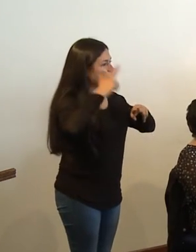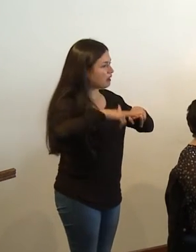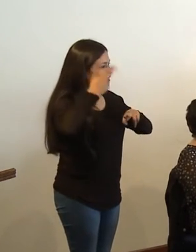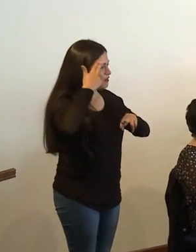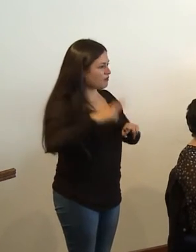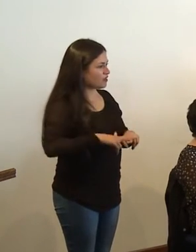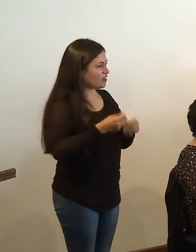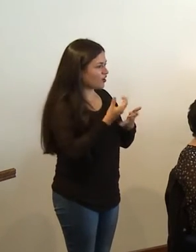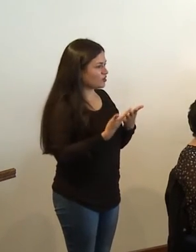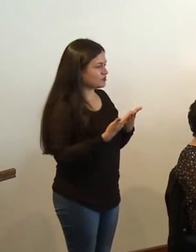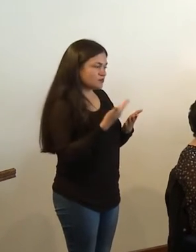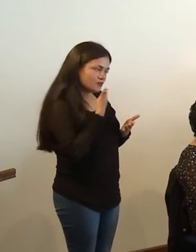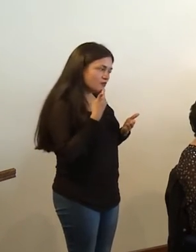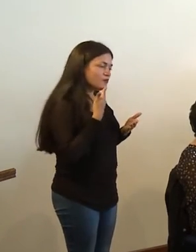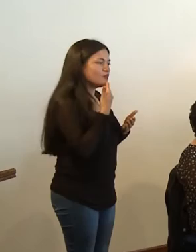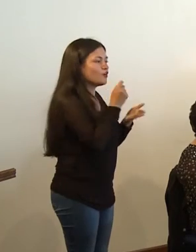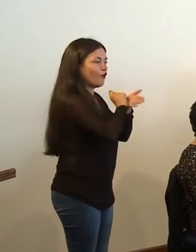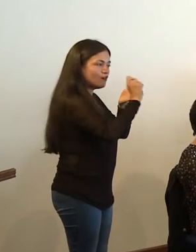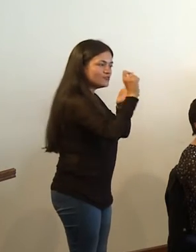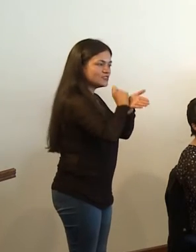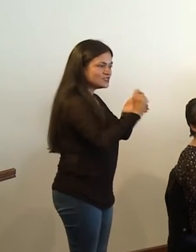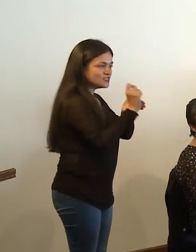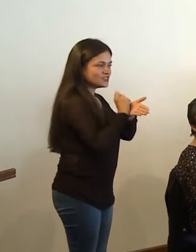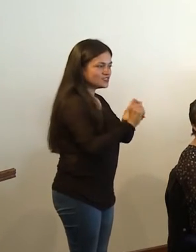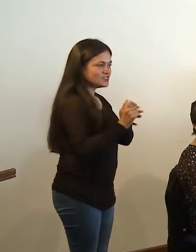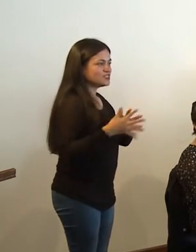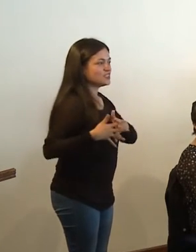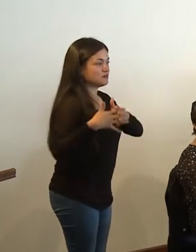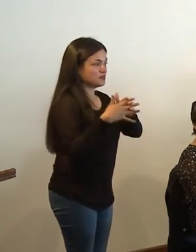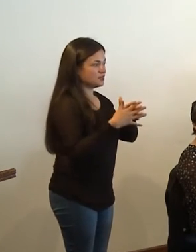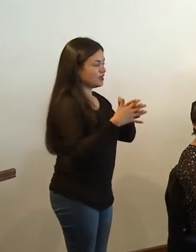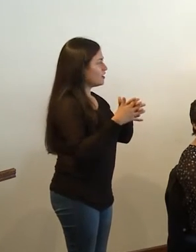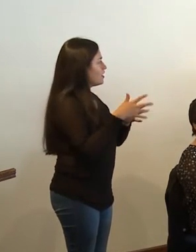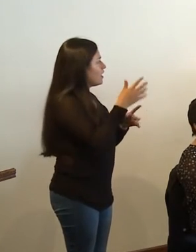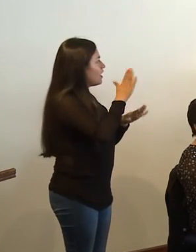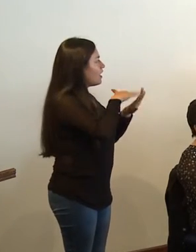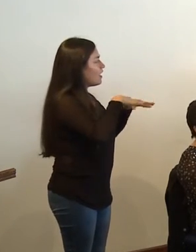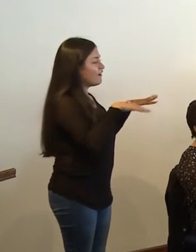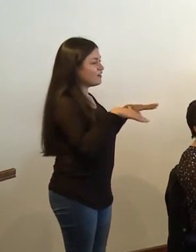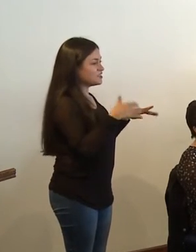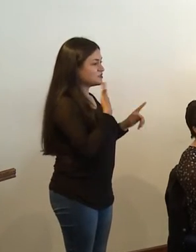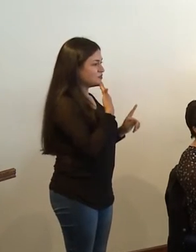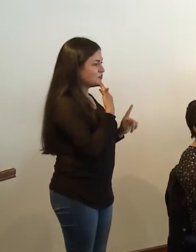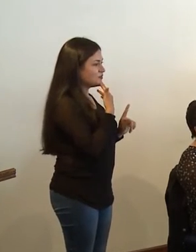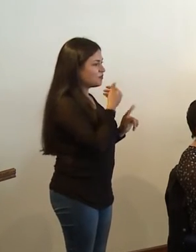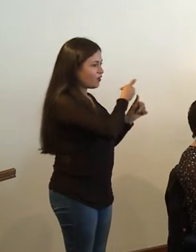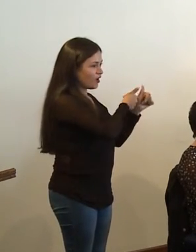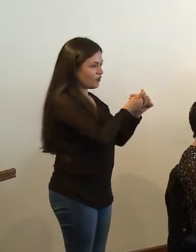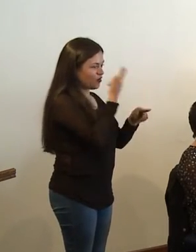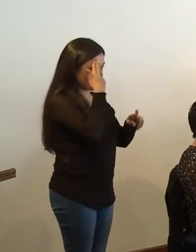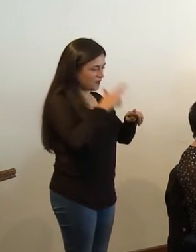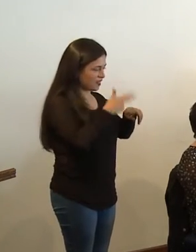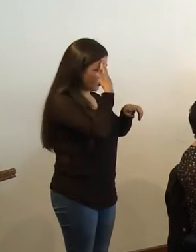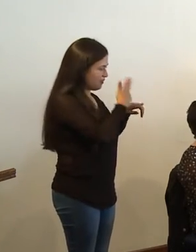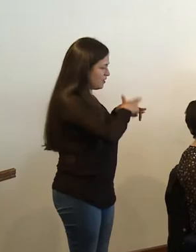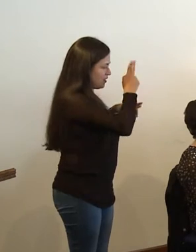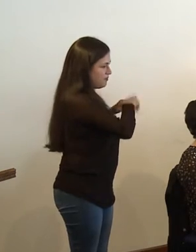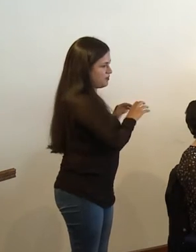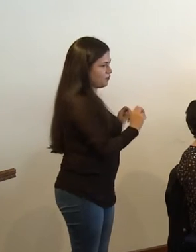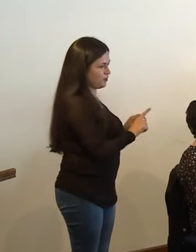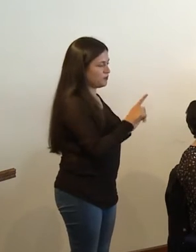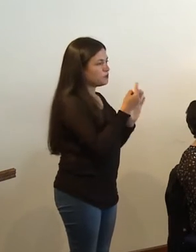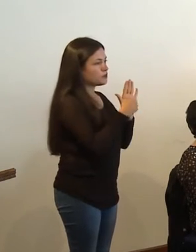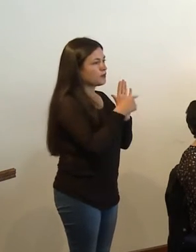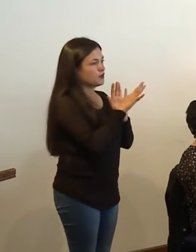tienen que entrevistar a varios para descubrir qué nos hemos inventado cada uno en esas versiones. Y entonces a mediados de los